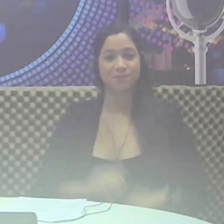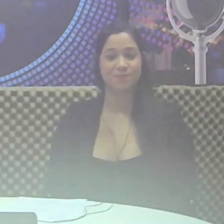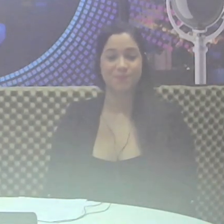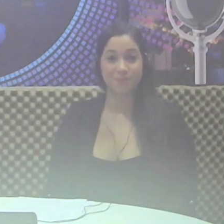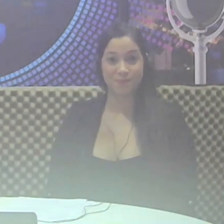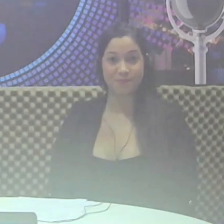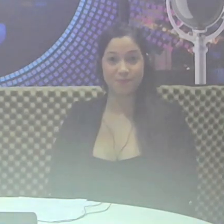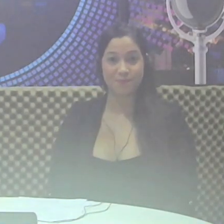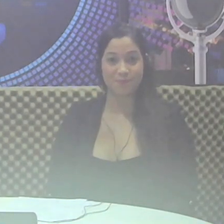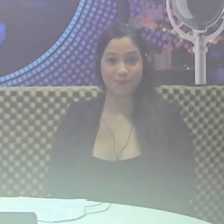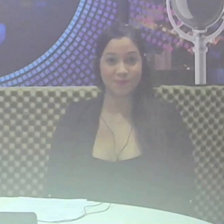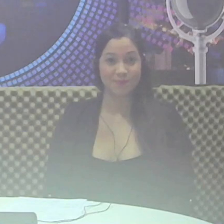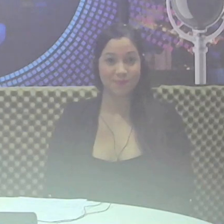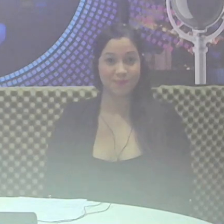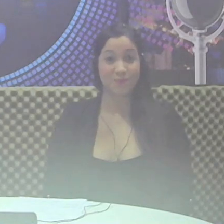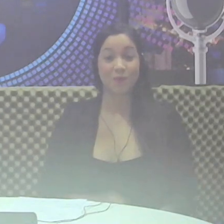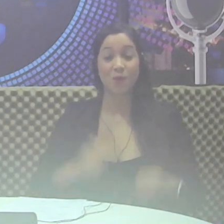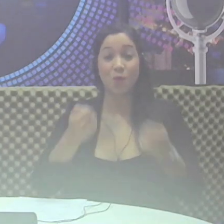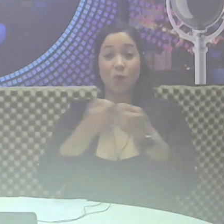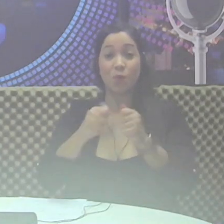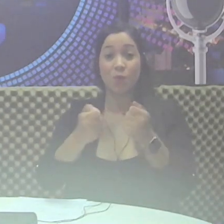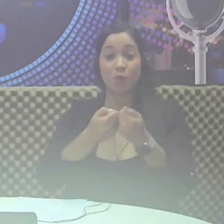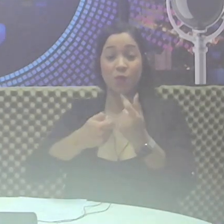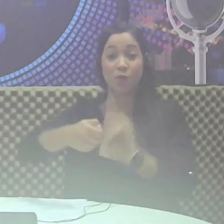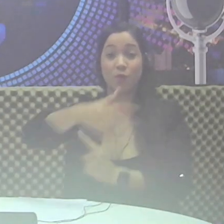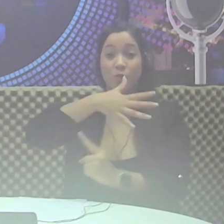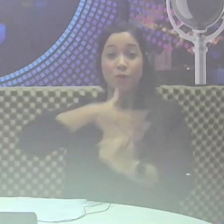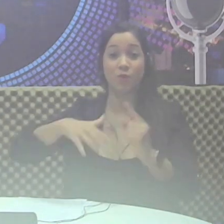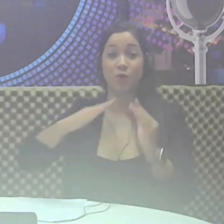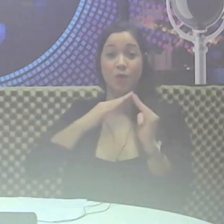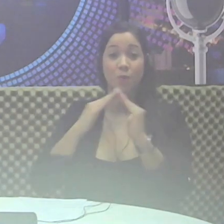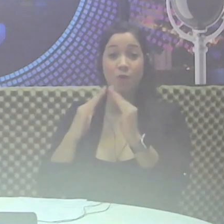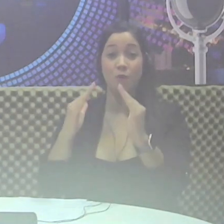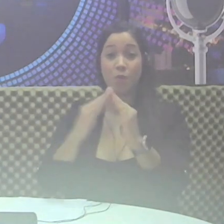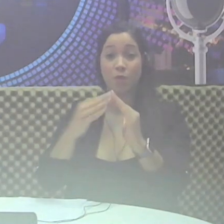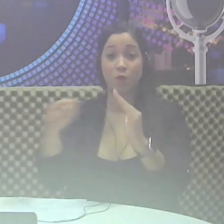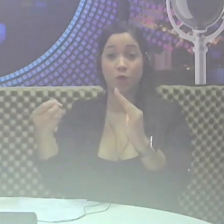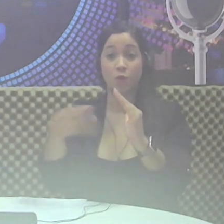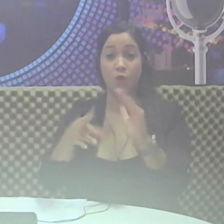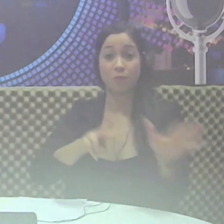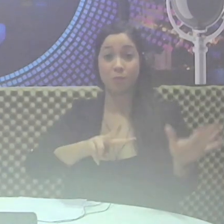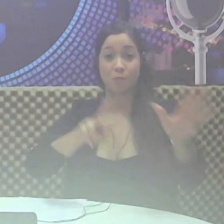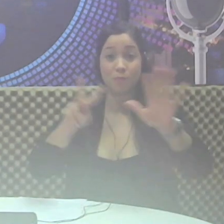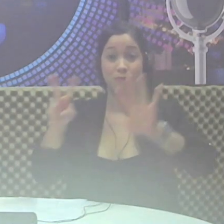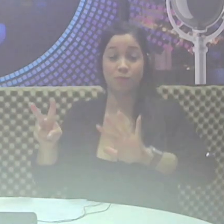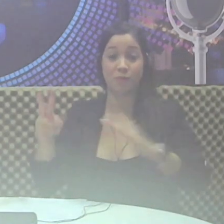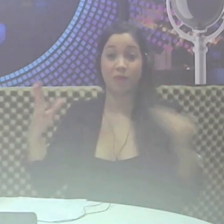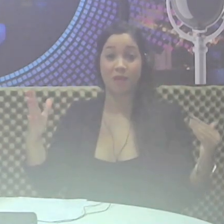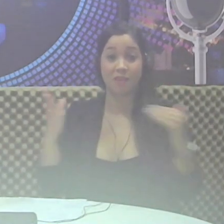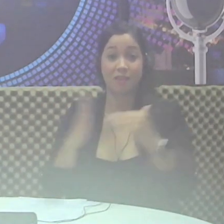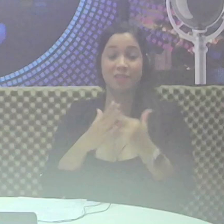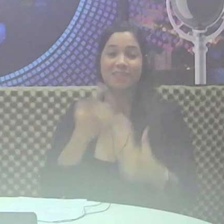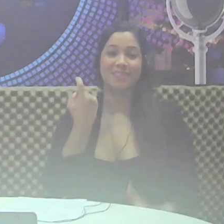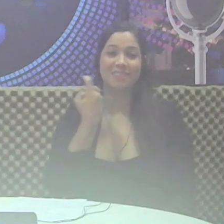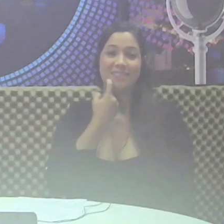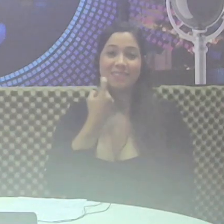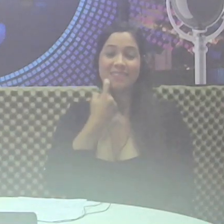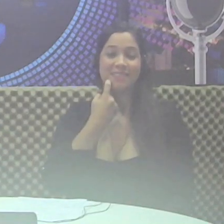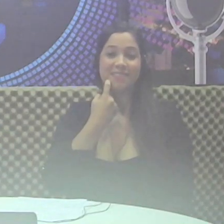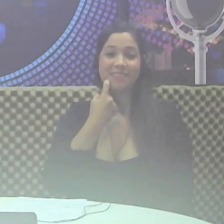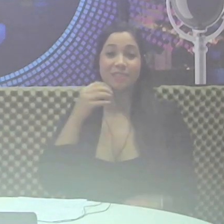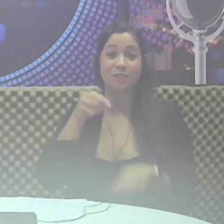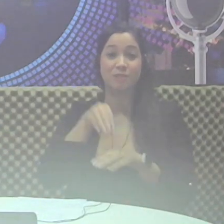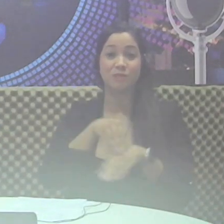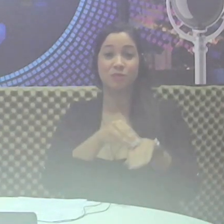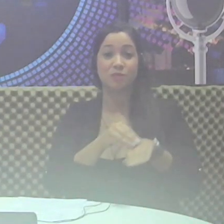notícias. O busão social está no bairro Morada Nova nesta semana. Até sexta-feira, o serviço